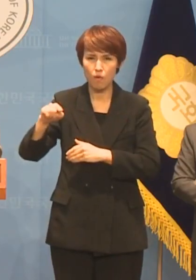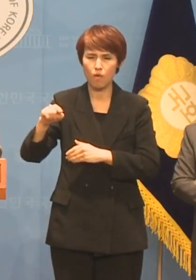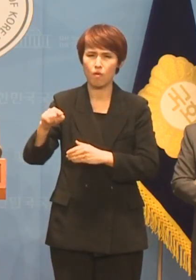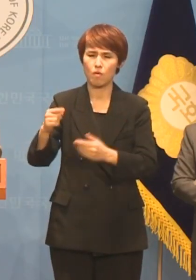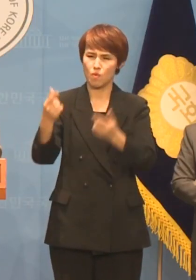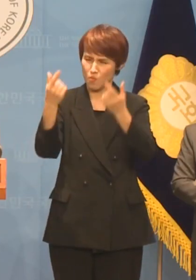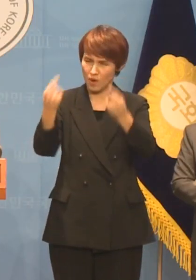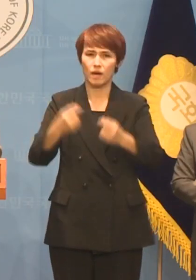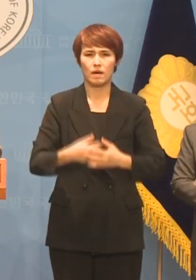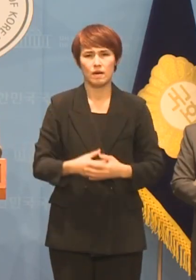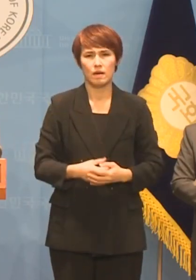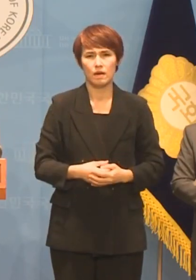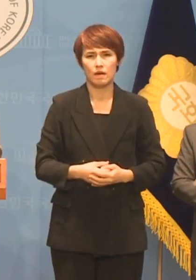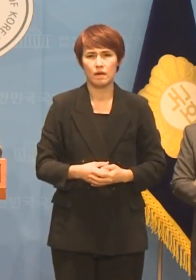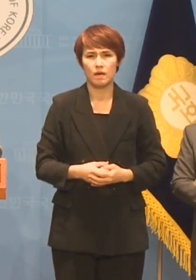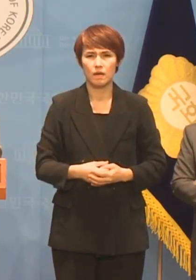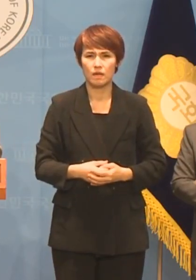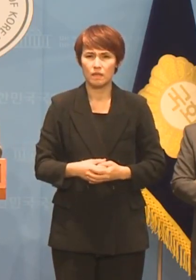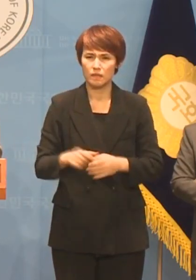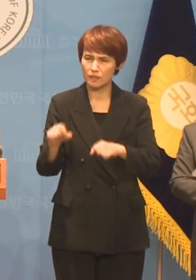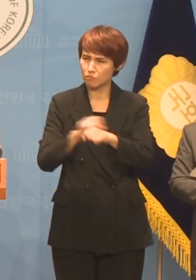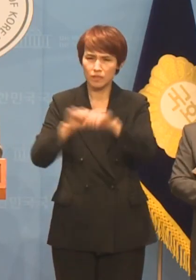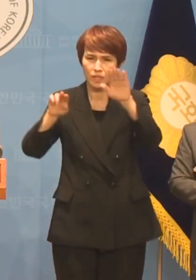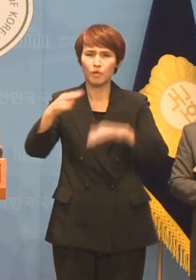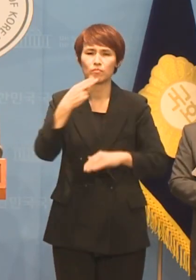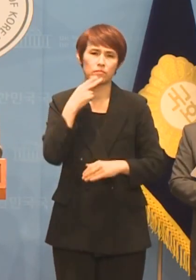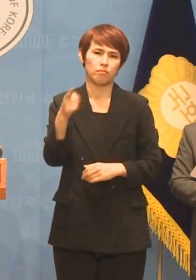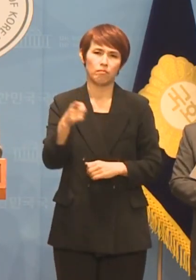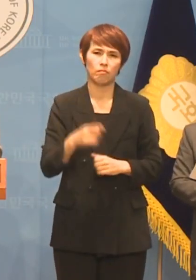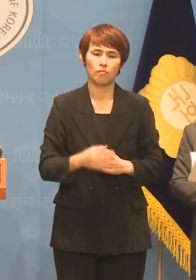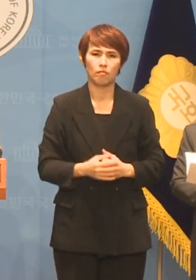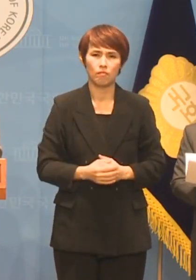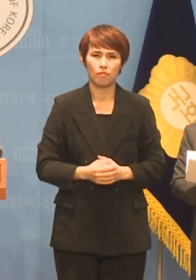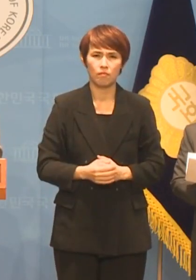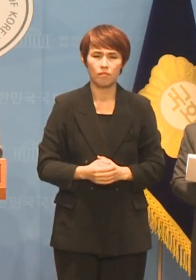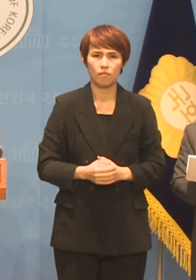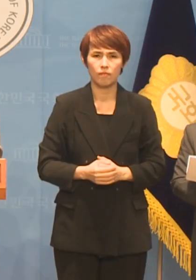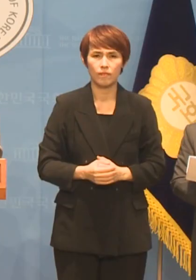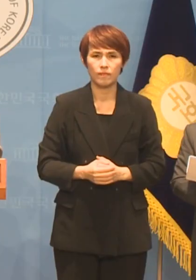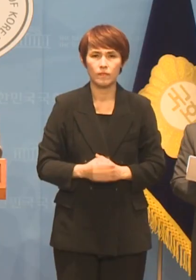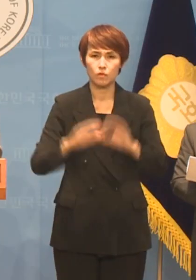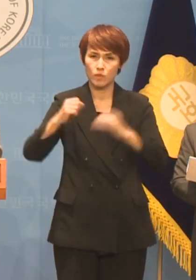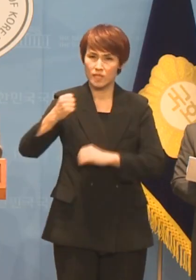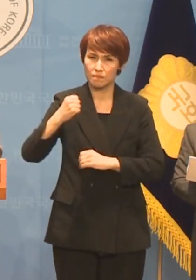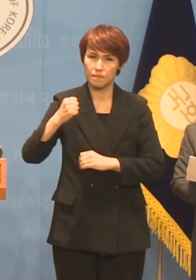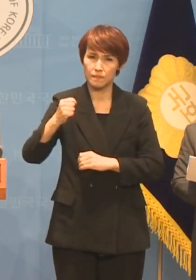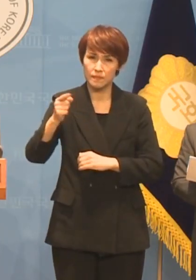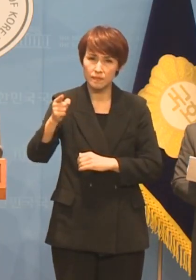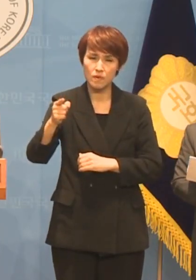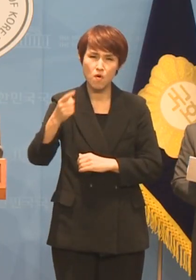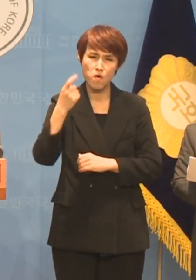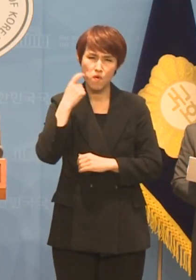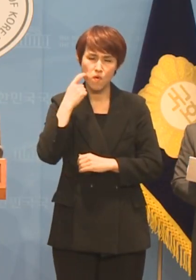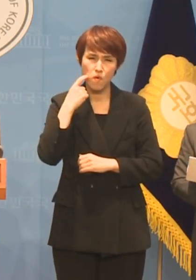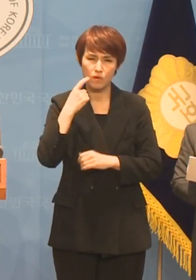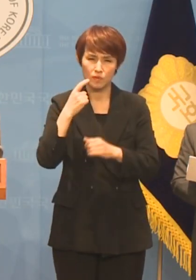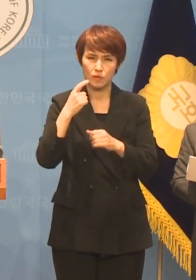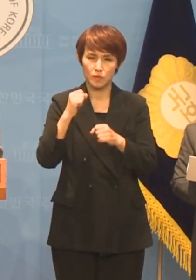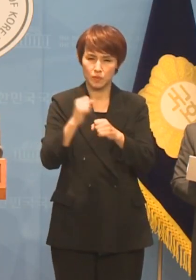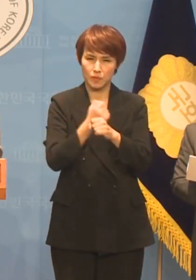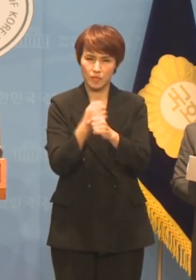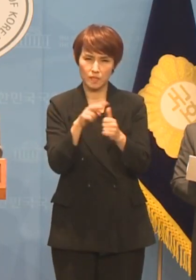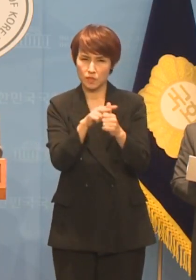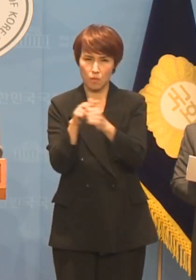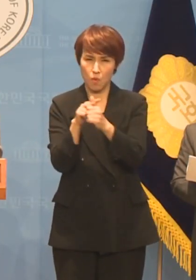도대체 무엇인지 저희들은 이 자리에서 묻고 싶은 겁니다. 국힘은 허위조작 정보 방관을